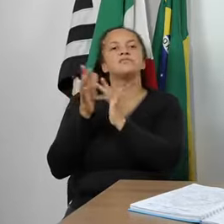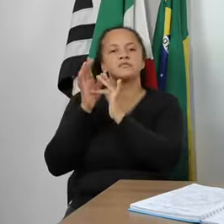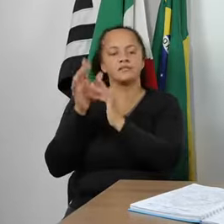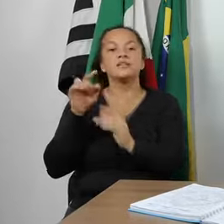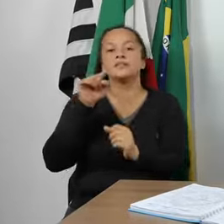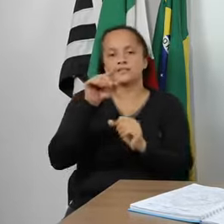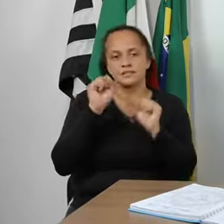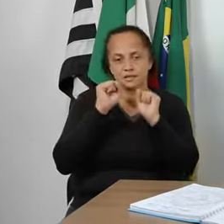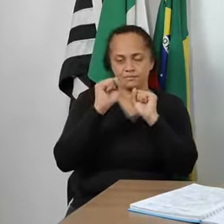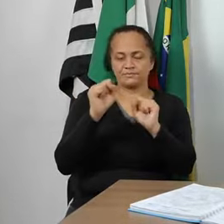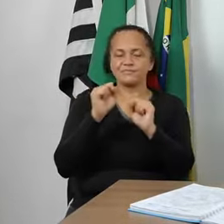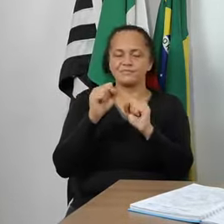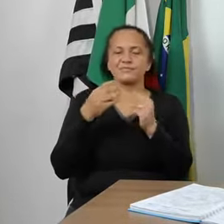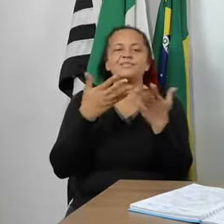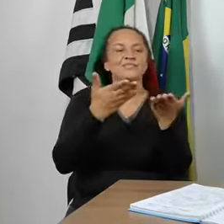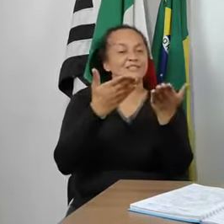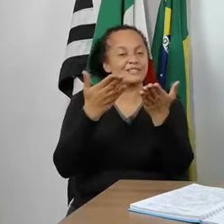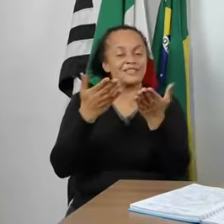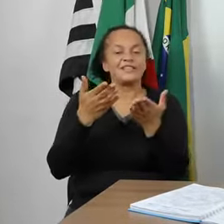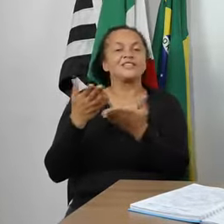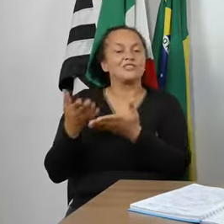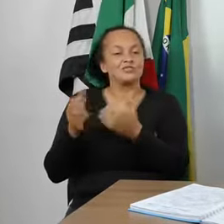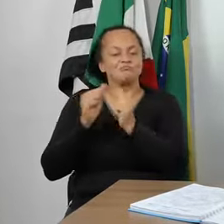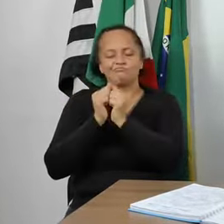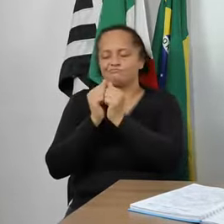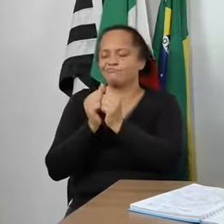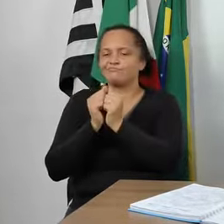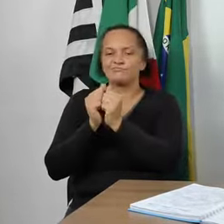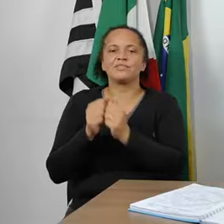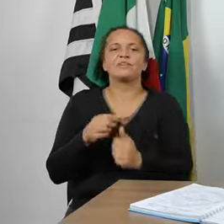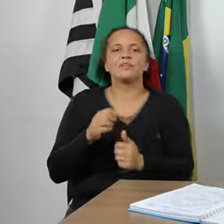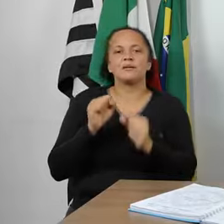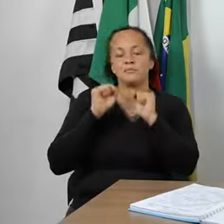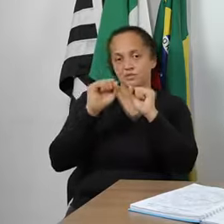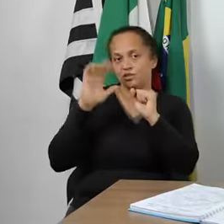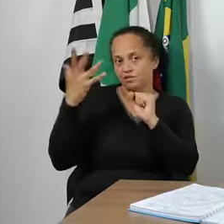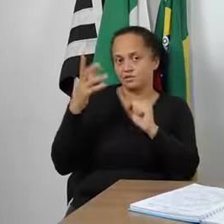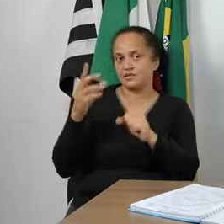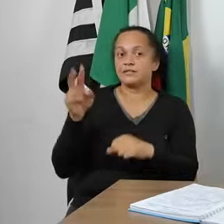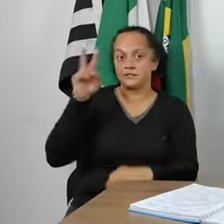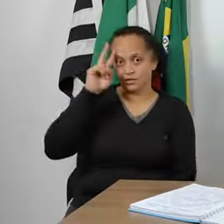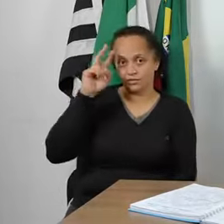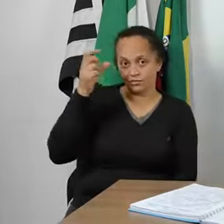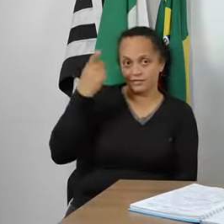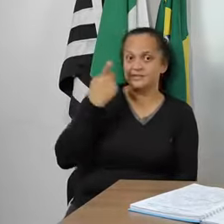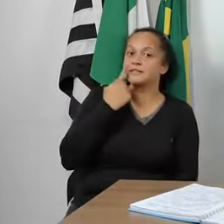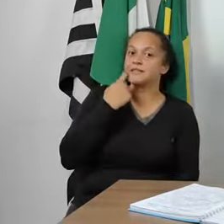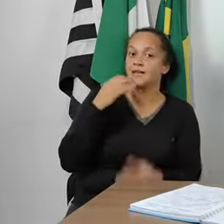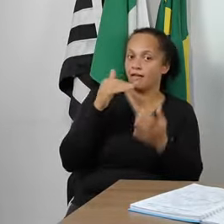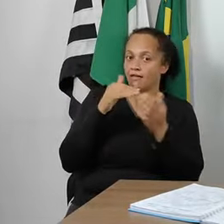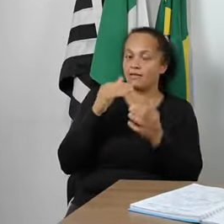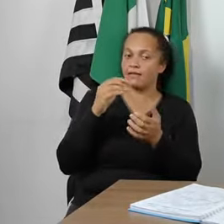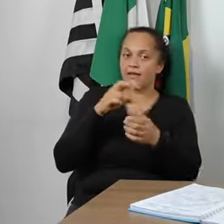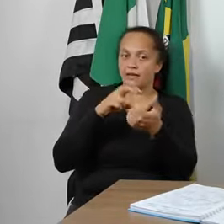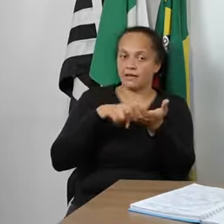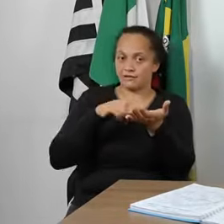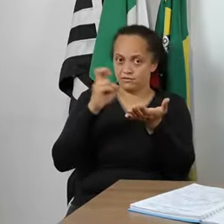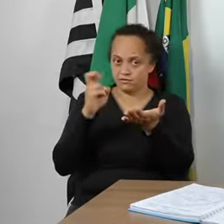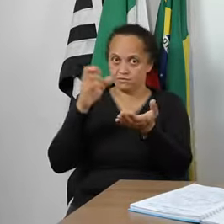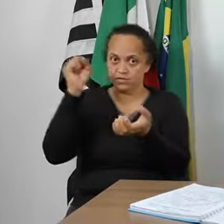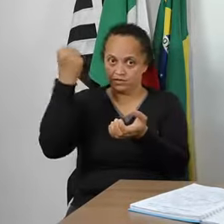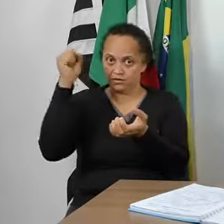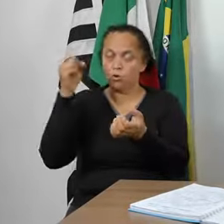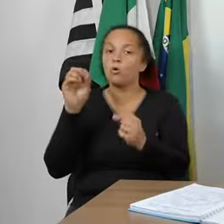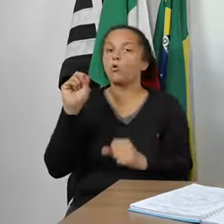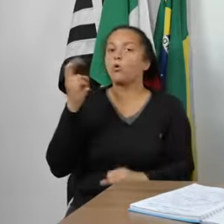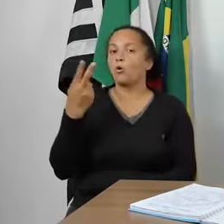venha participar, que você venha estar conosco, seja de segunda a sexta às 8 horas da manhã, ou segunda, quarta e sexta às 15